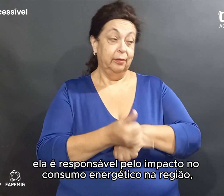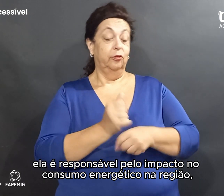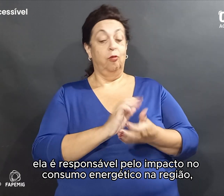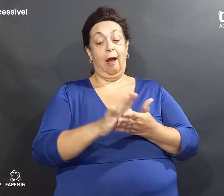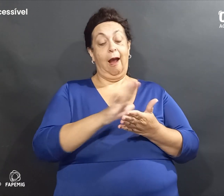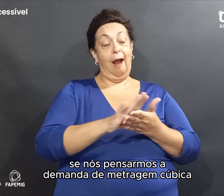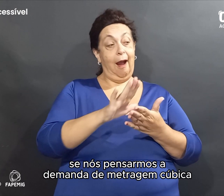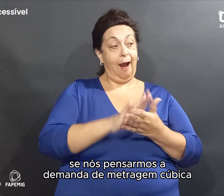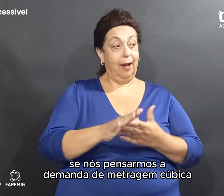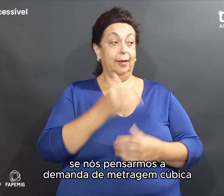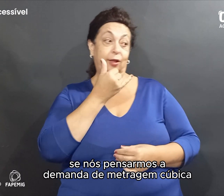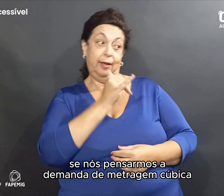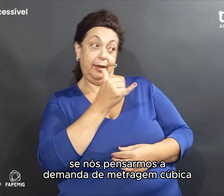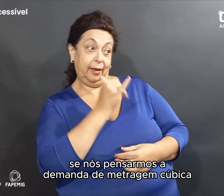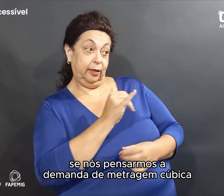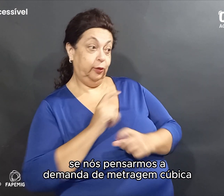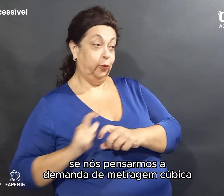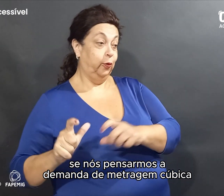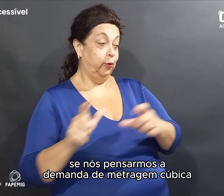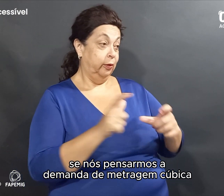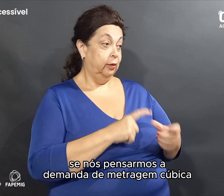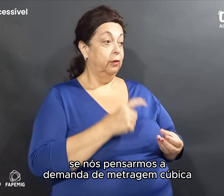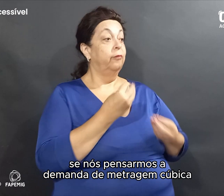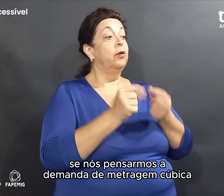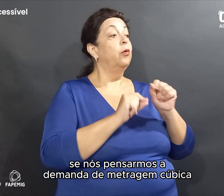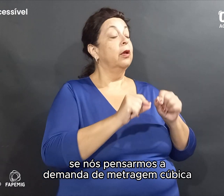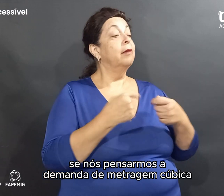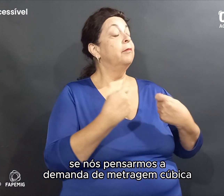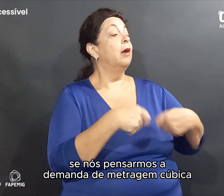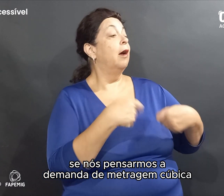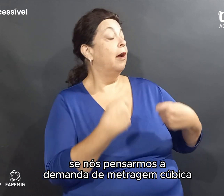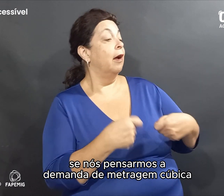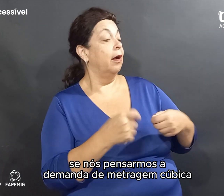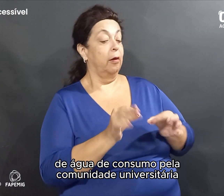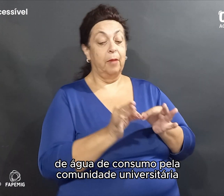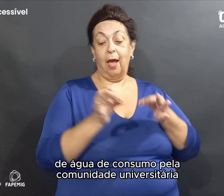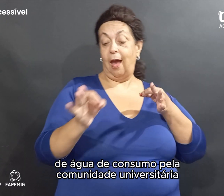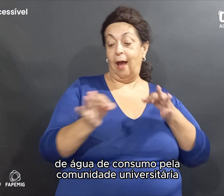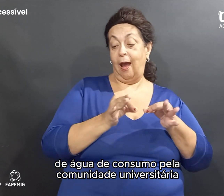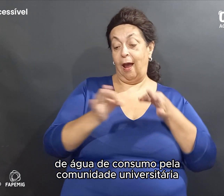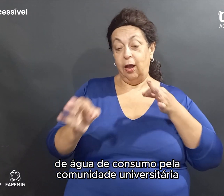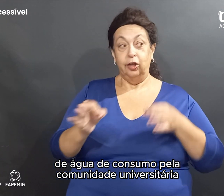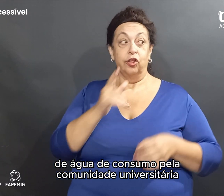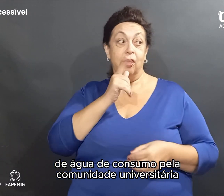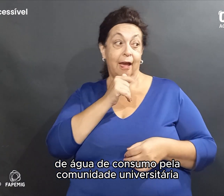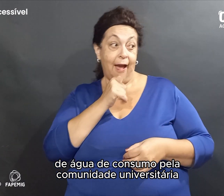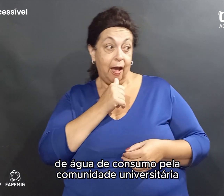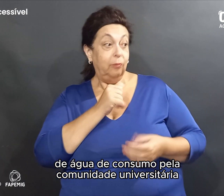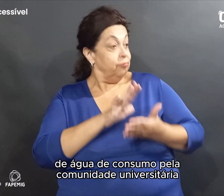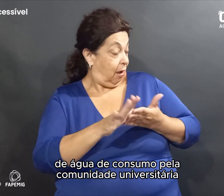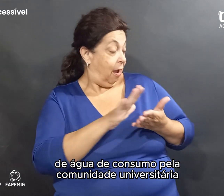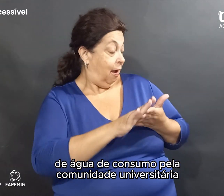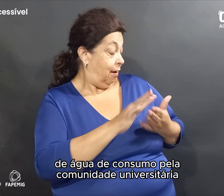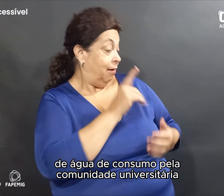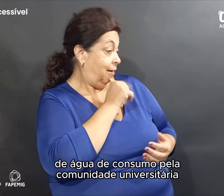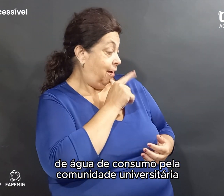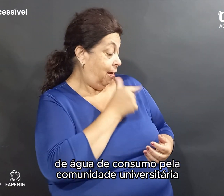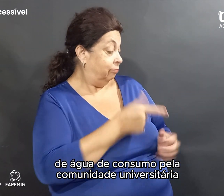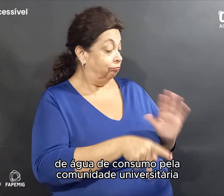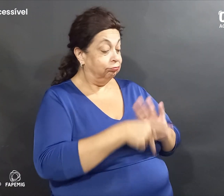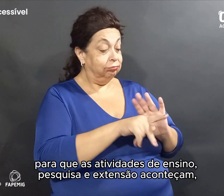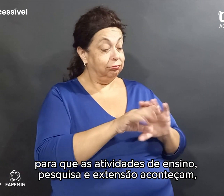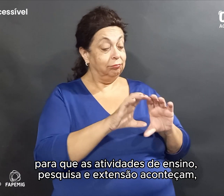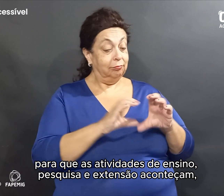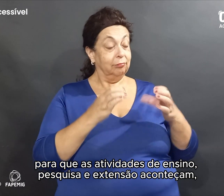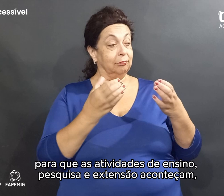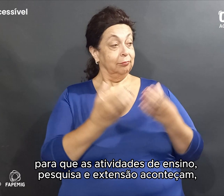na região. Se nós pensarmos a demanda de metragem cúbica de água de consumo pela comunidade